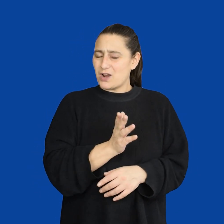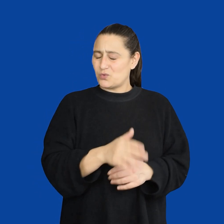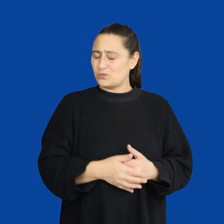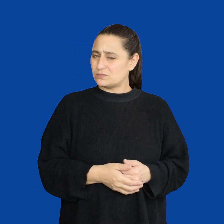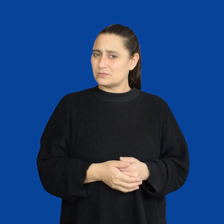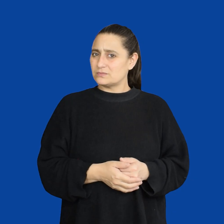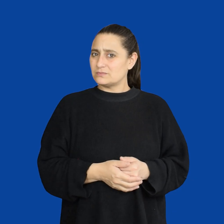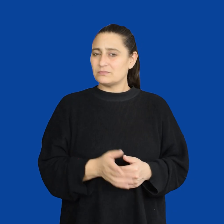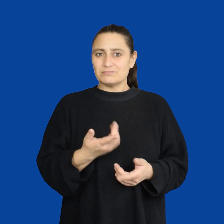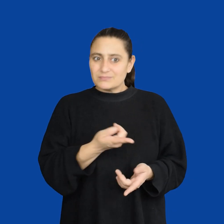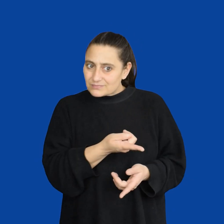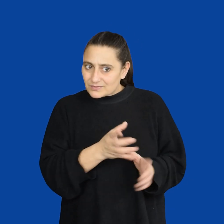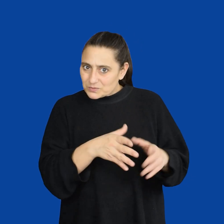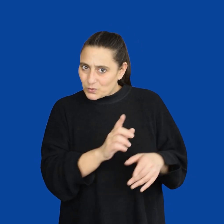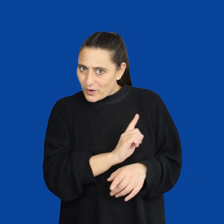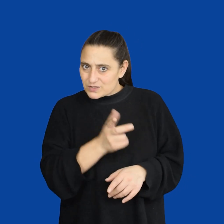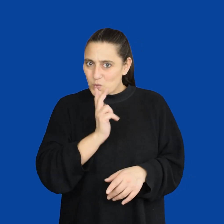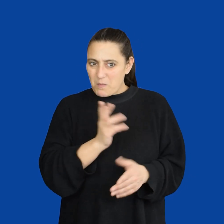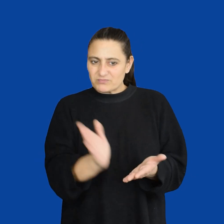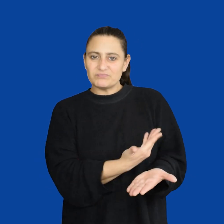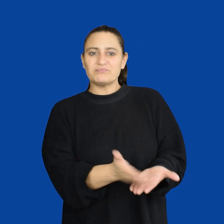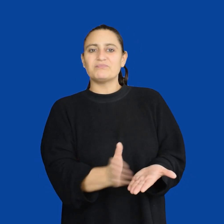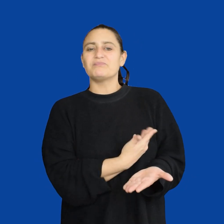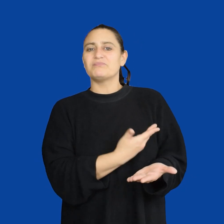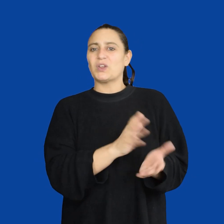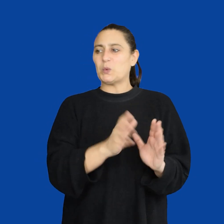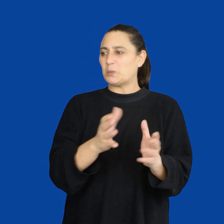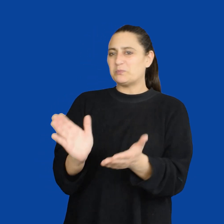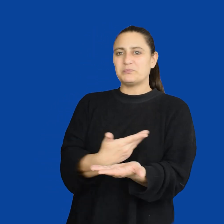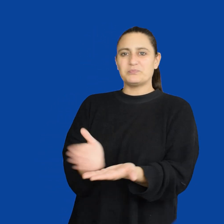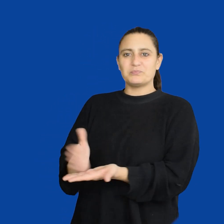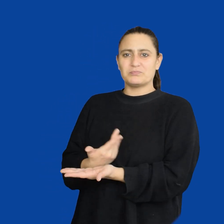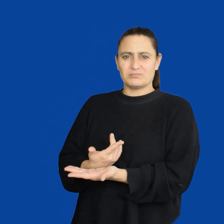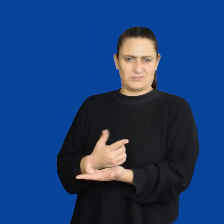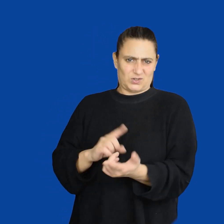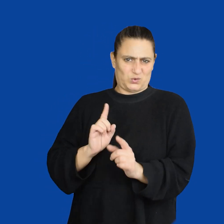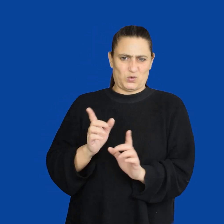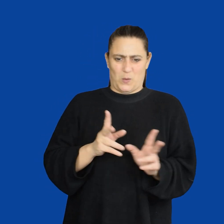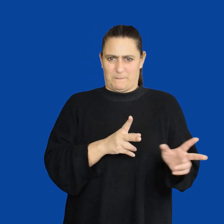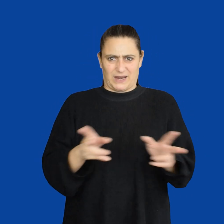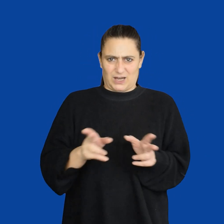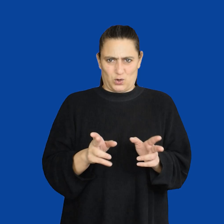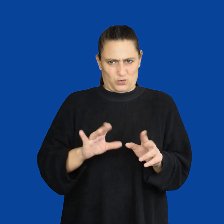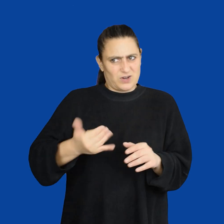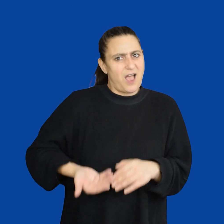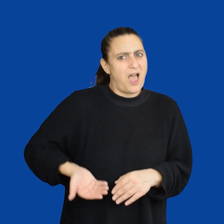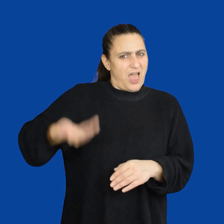de la humanidad. La deshumanización y el desprecio a grupos humanos no es particular del periodo